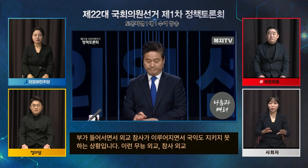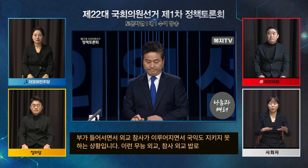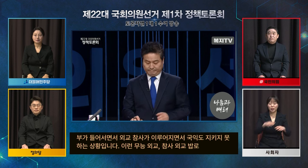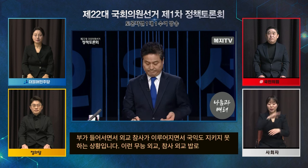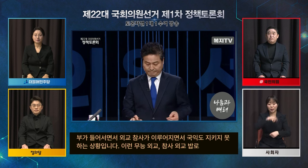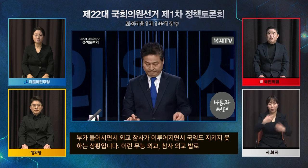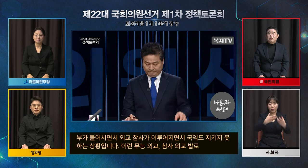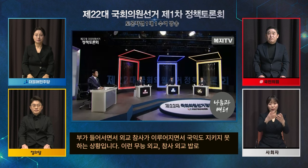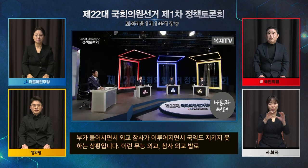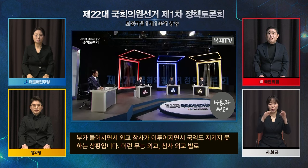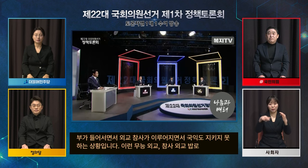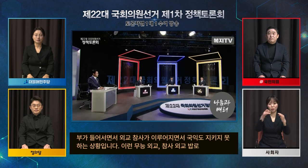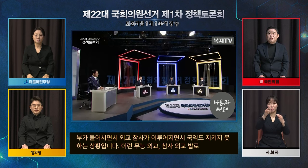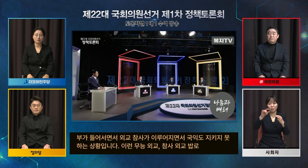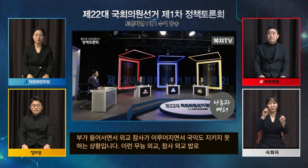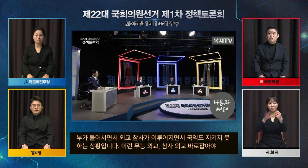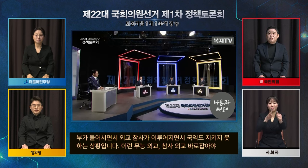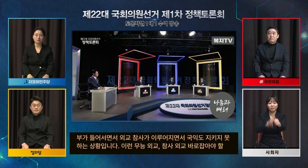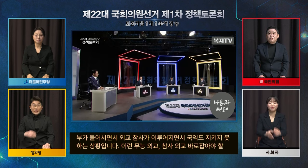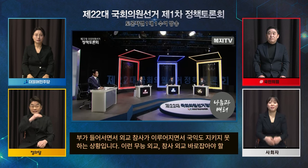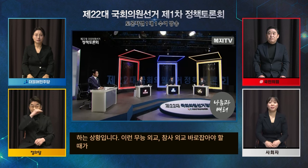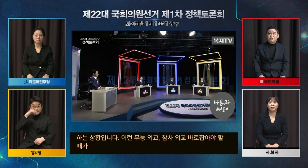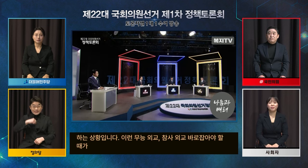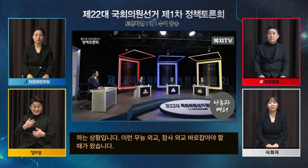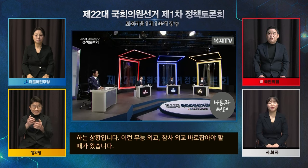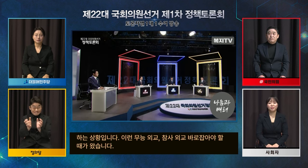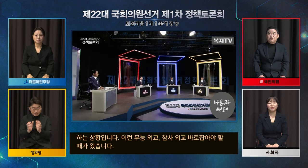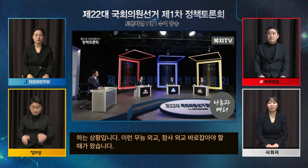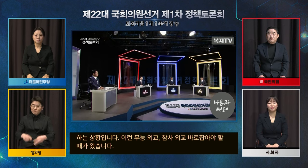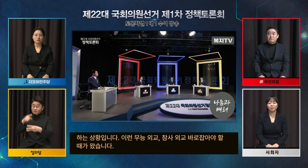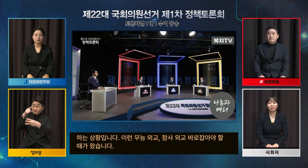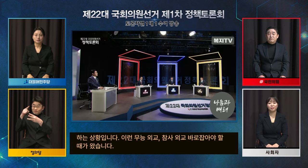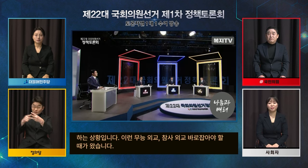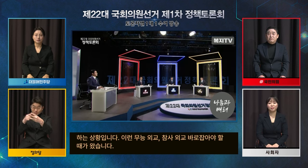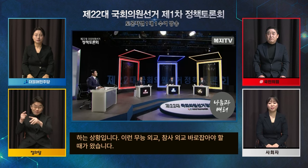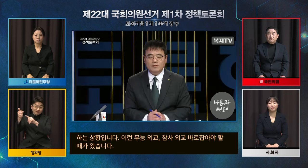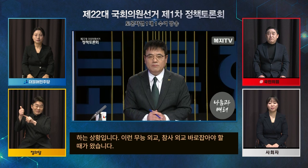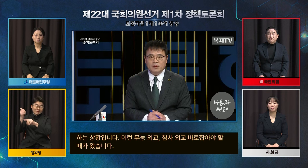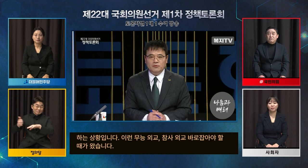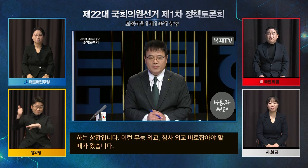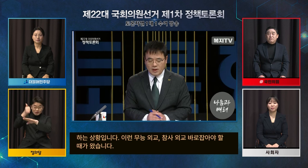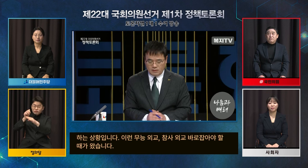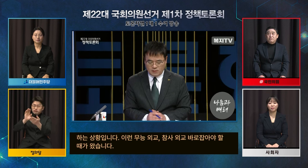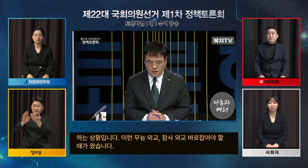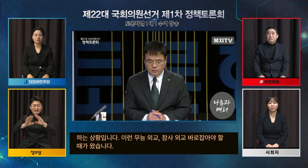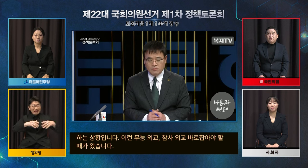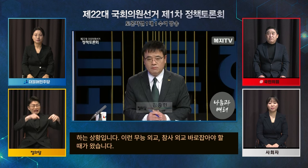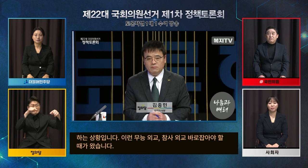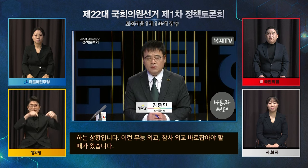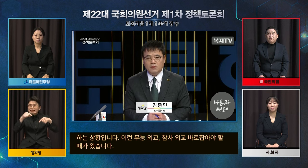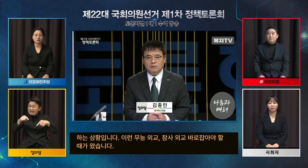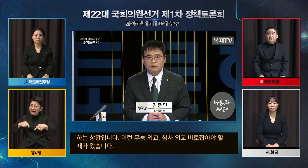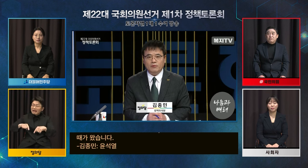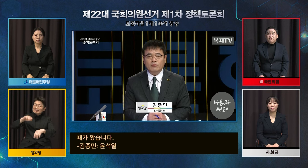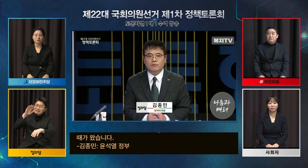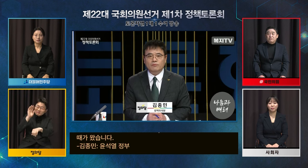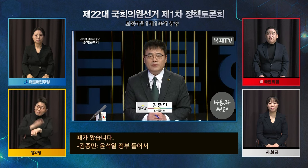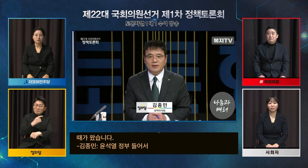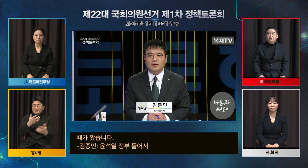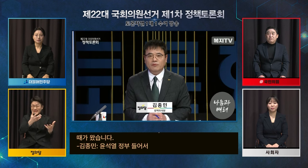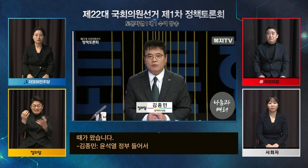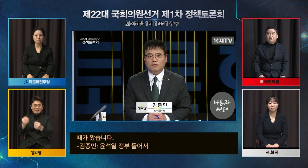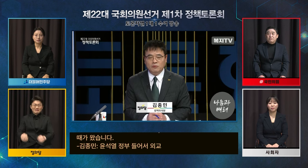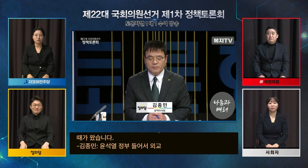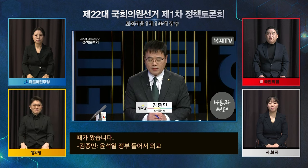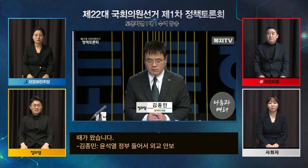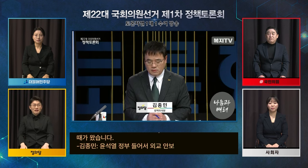정의당 김종민 정책위원장 답변해 주시죠. 윤석열 정부 들어서 외교 안보의 퇴행은 매우 심각하죠. 그러니까 외교는